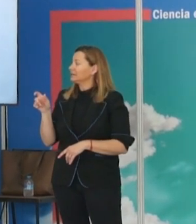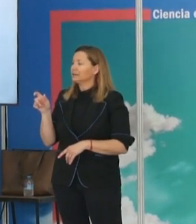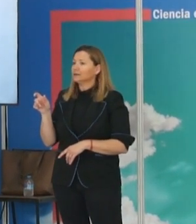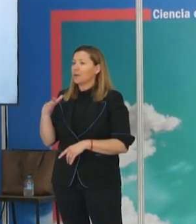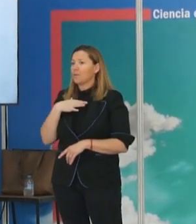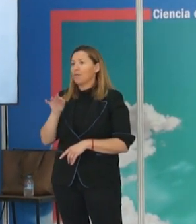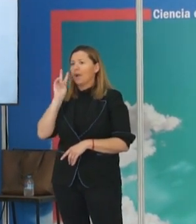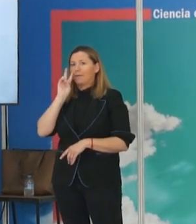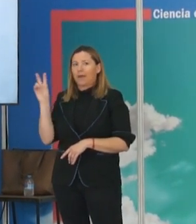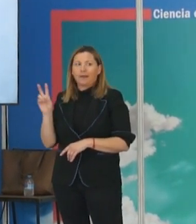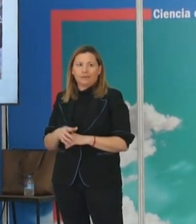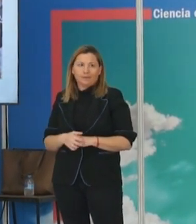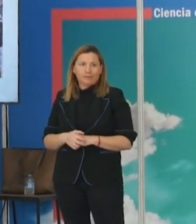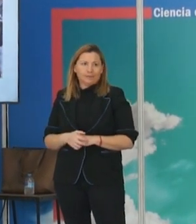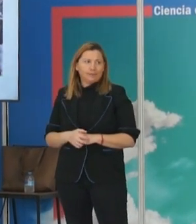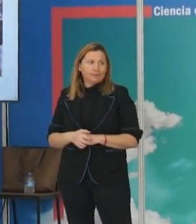podéis ver ahí.